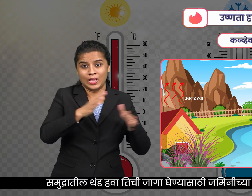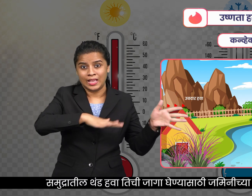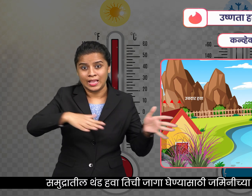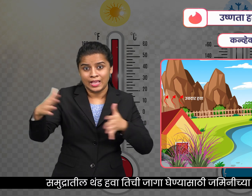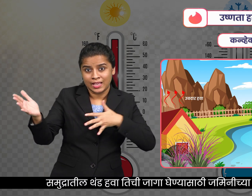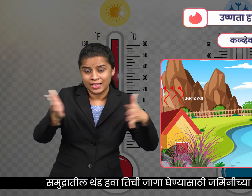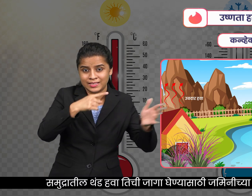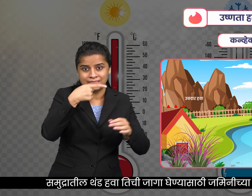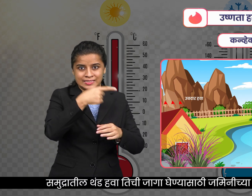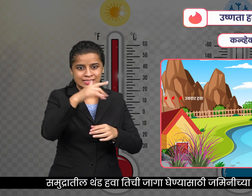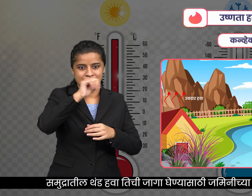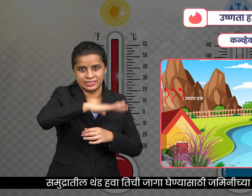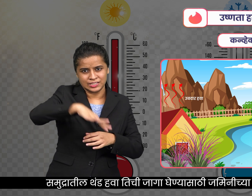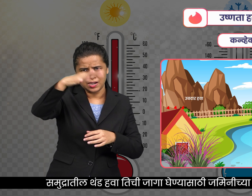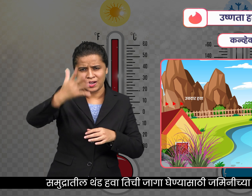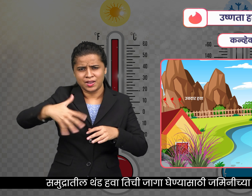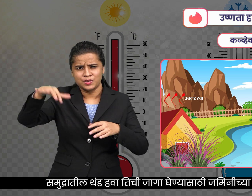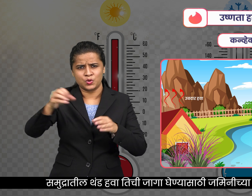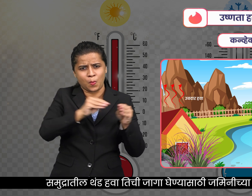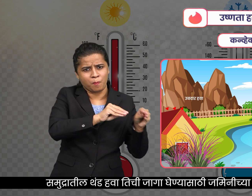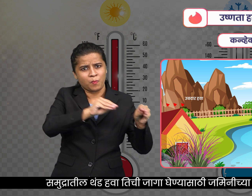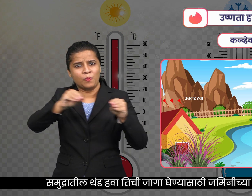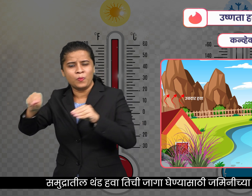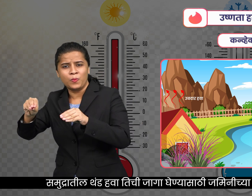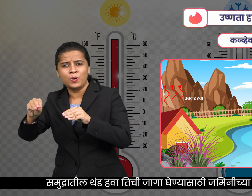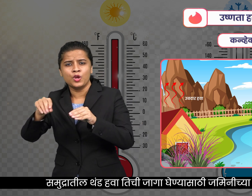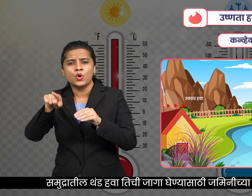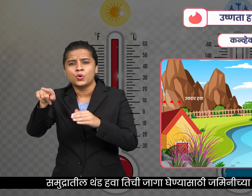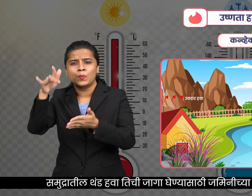हवा तिची जागा घेण्यासाठी जमिनीच्या दिशेने धावते.